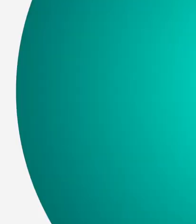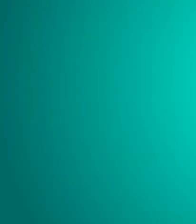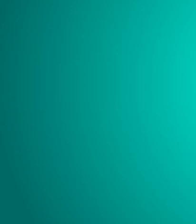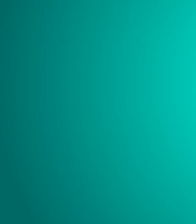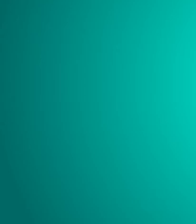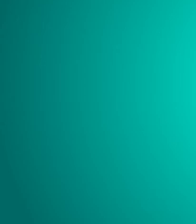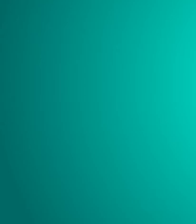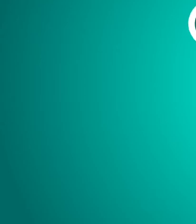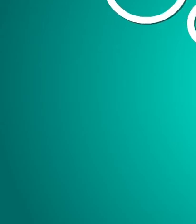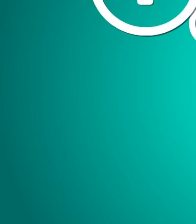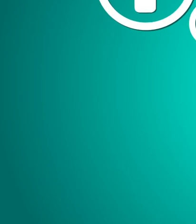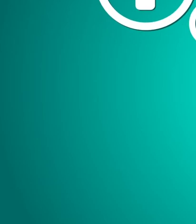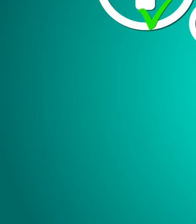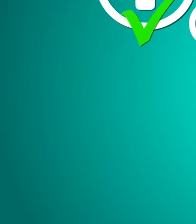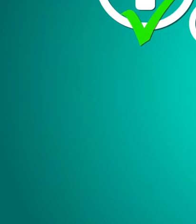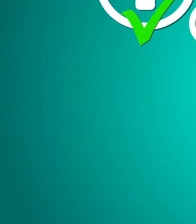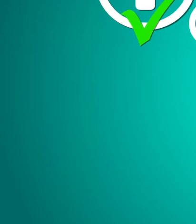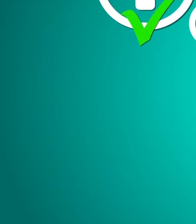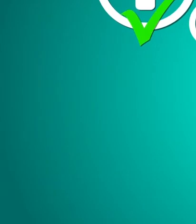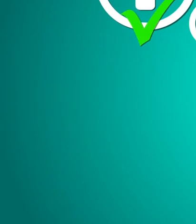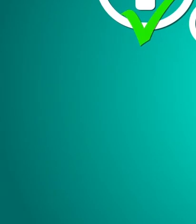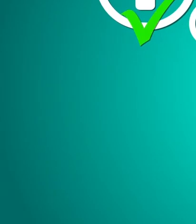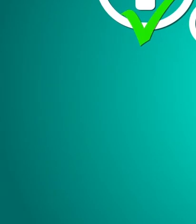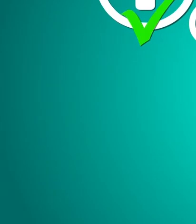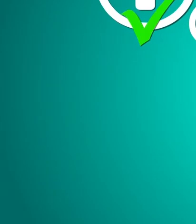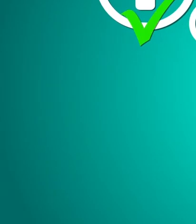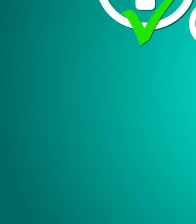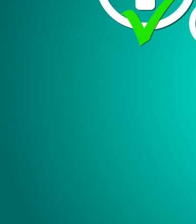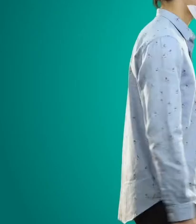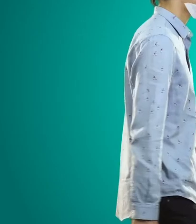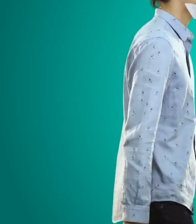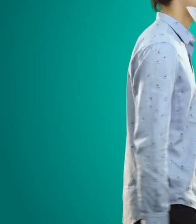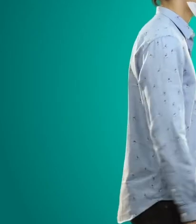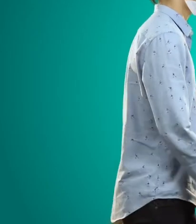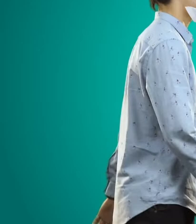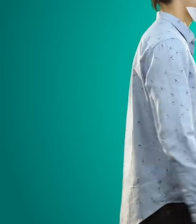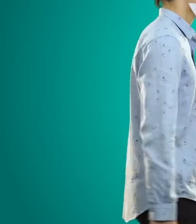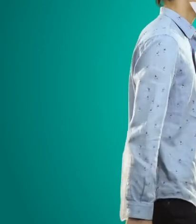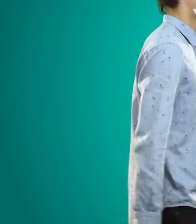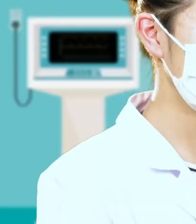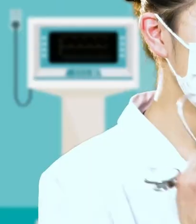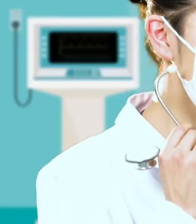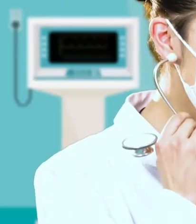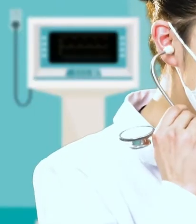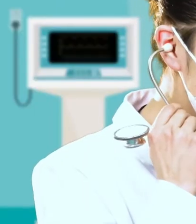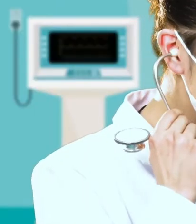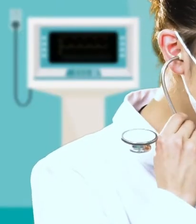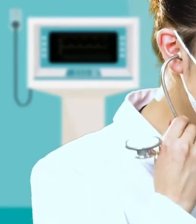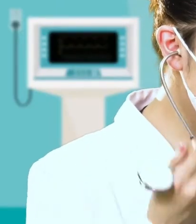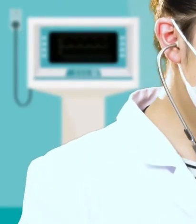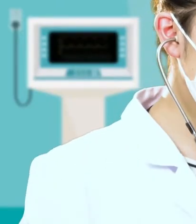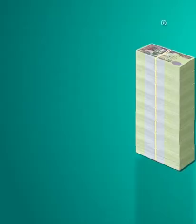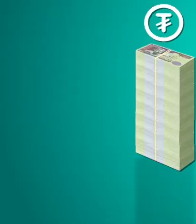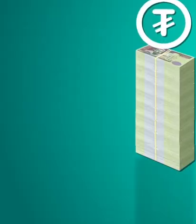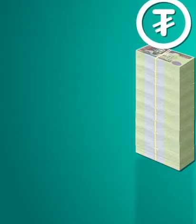үзүүлж байна. Хэрв та Сүрьегээр утсан бол өөрийн хайртай дотны хүмүүстэй халдварыг тараахгүй тулд цаг алдалгүй эмчилгээнд